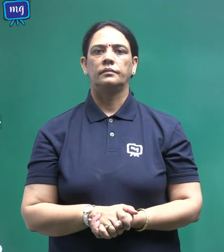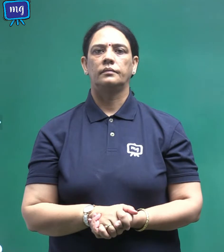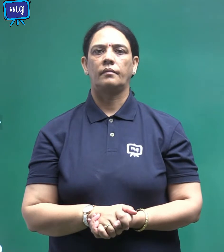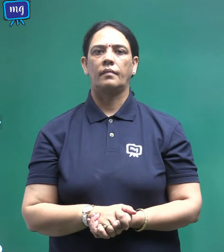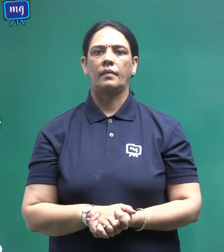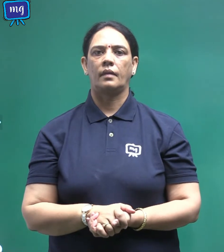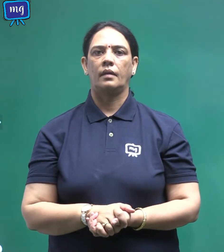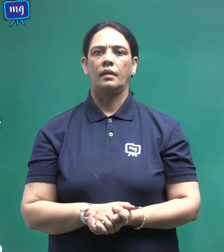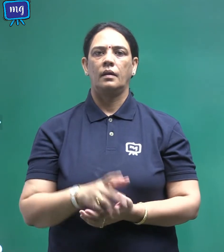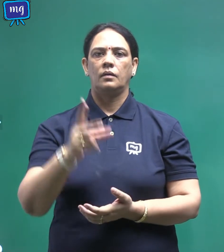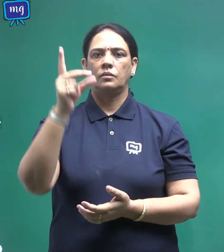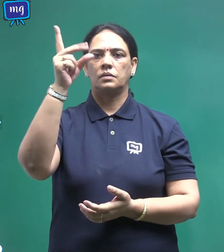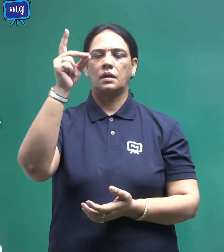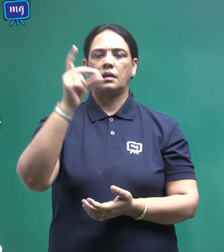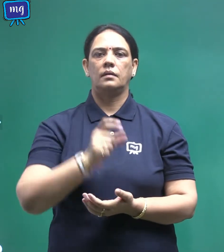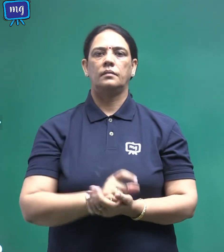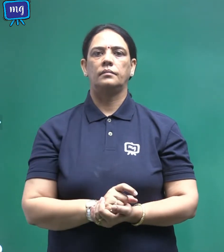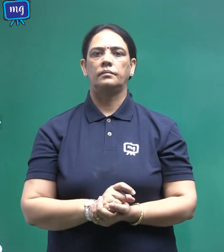दूसरा